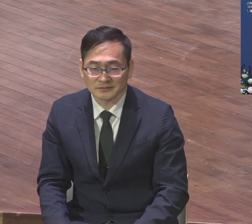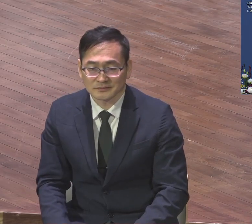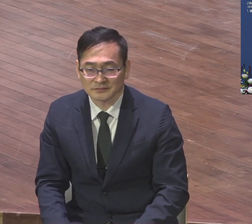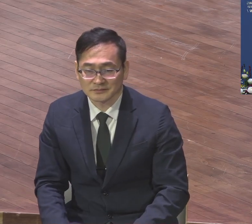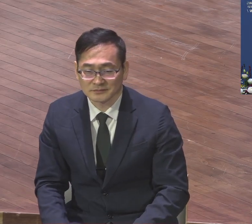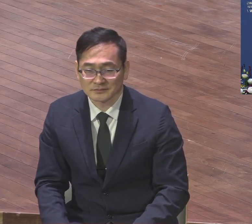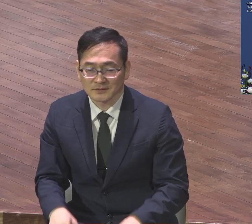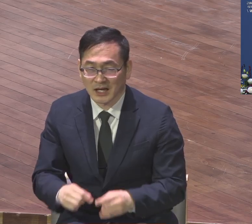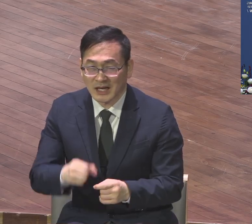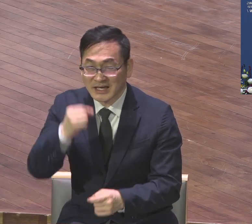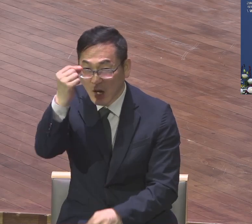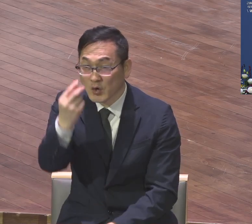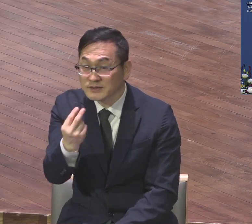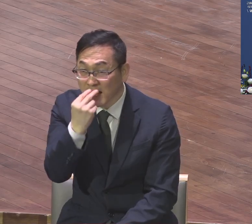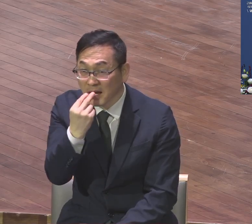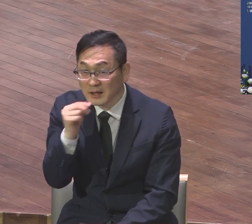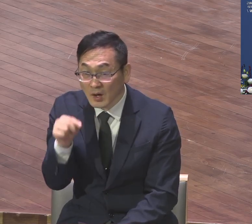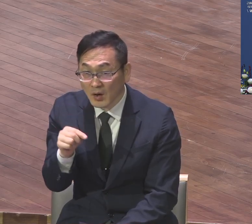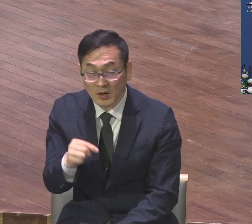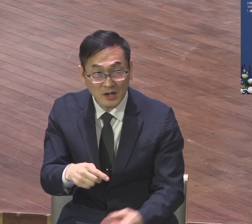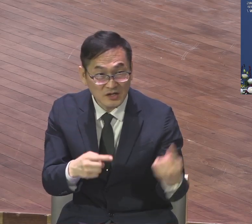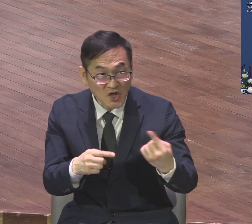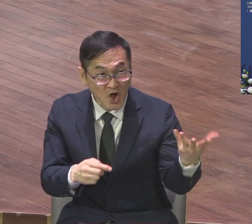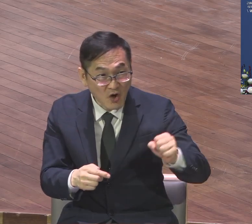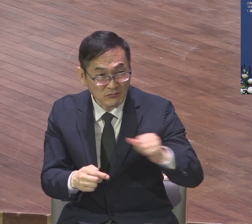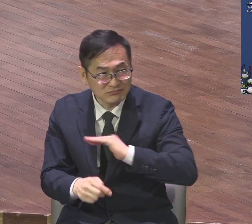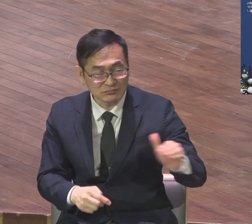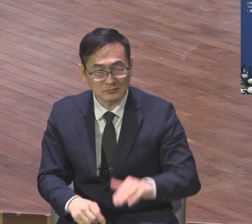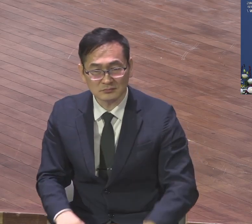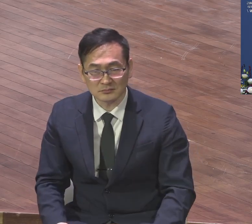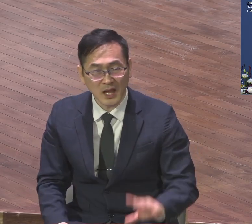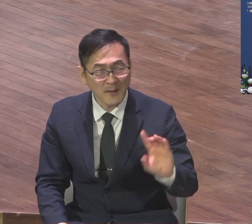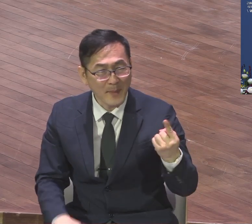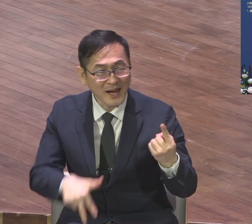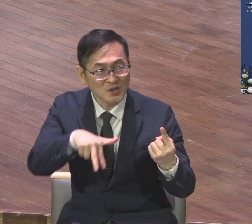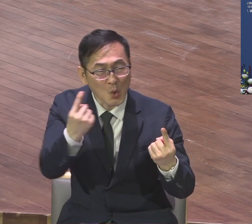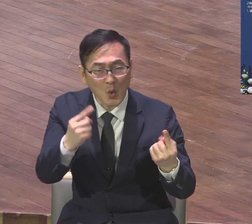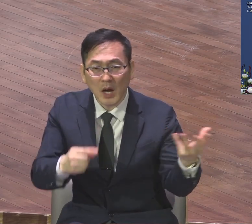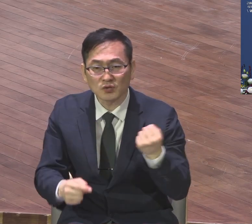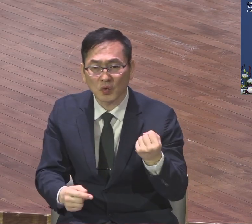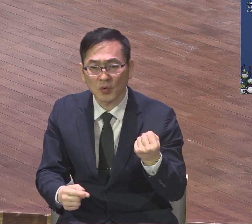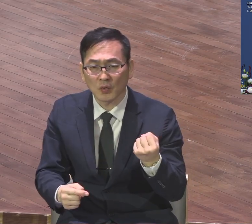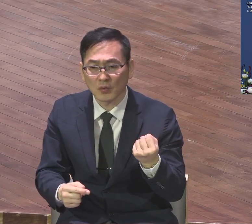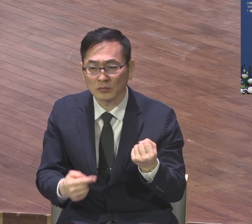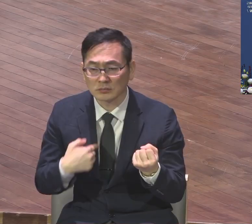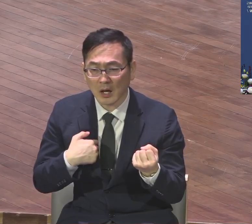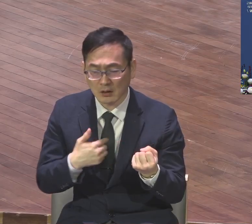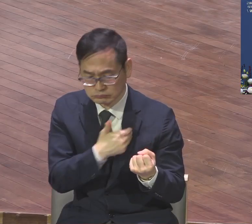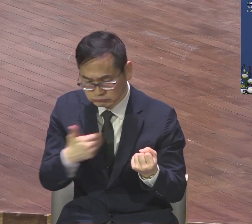거라니까. 1,000억 가지고 말 건데 100조 가지고 말 거냐고요.